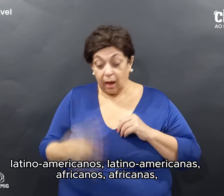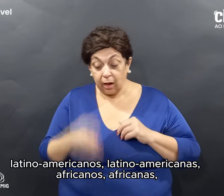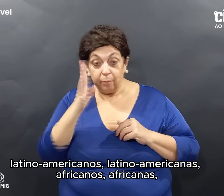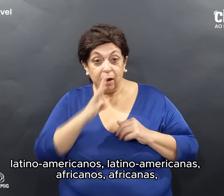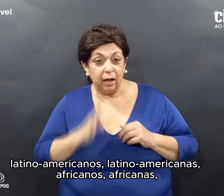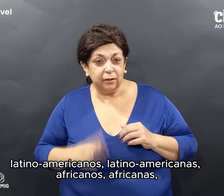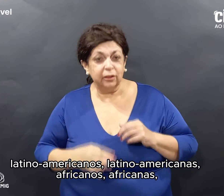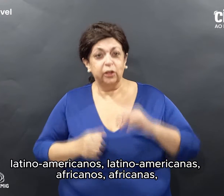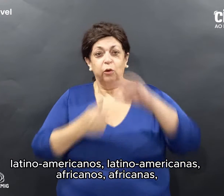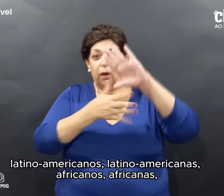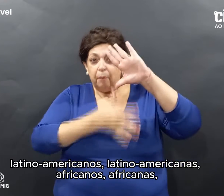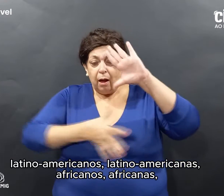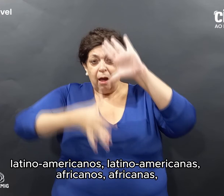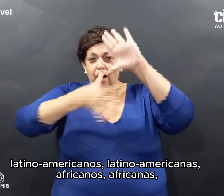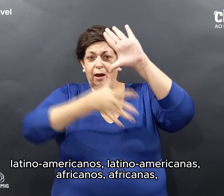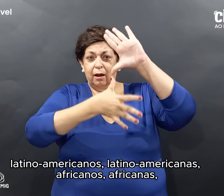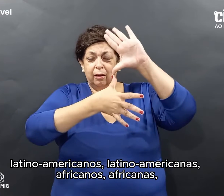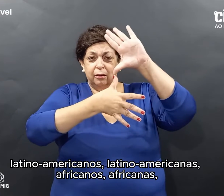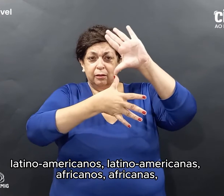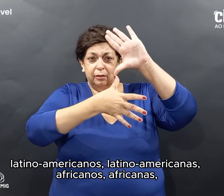brasileiros, latino-americanas,